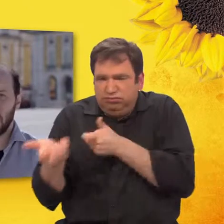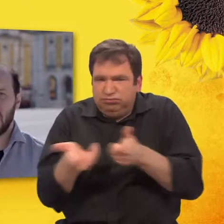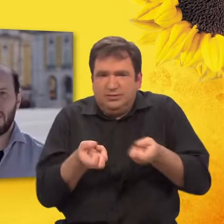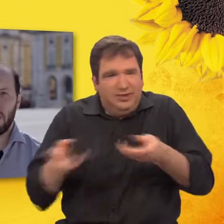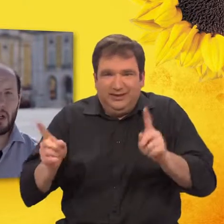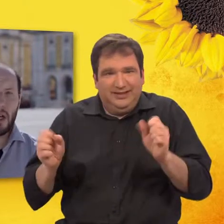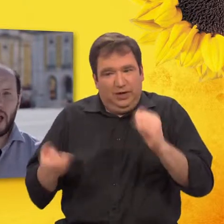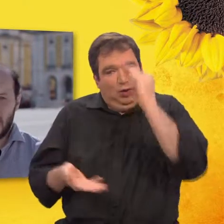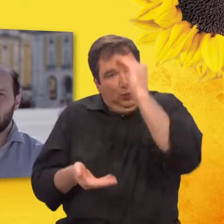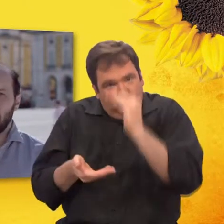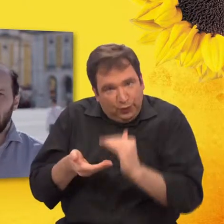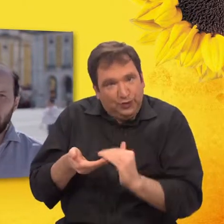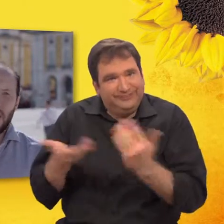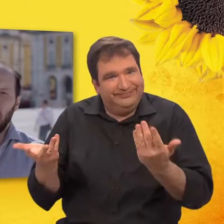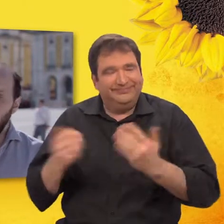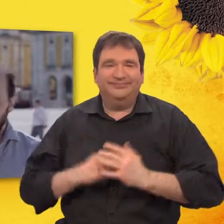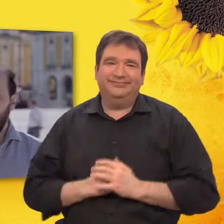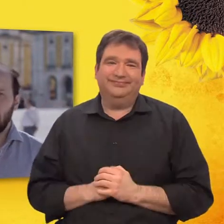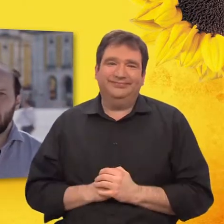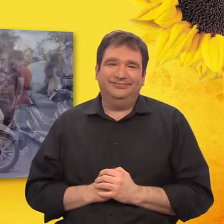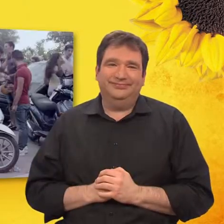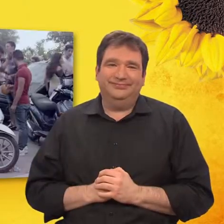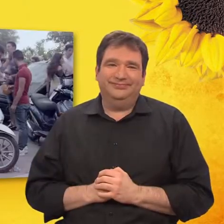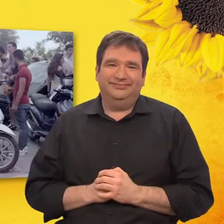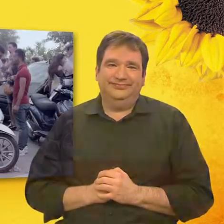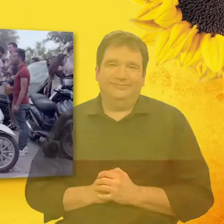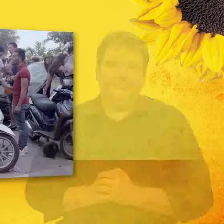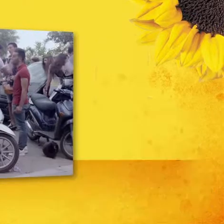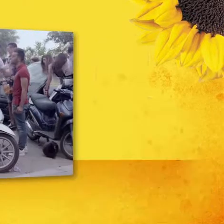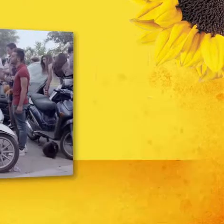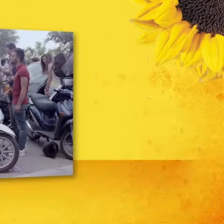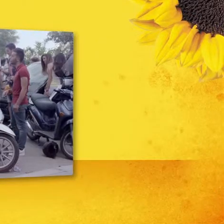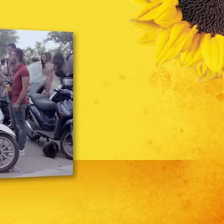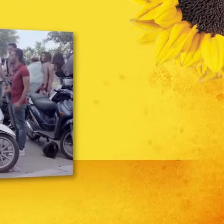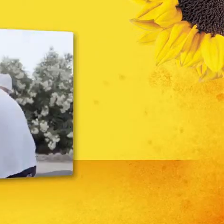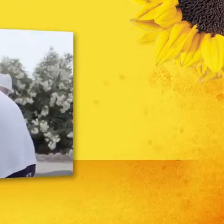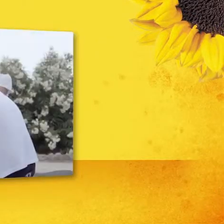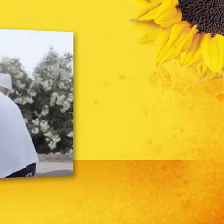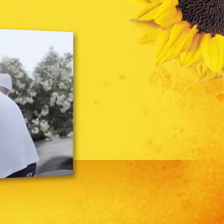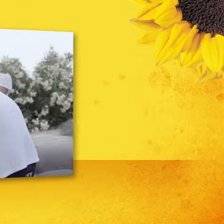absolutamente impensáveis em gastos militares nesta fase em que nós nos encontramos.